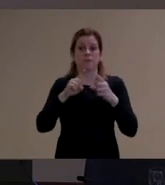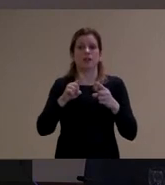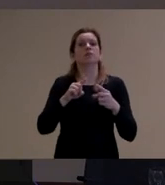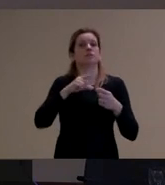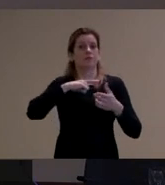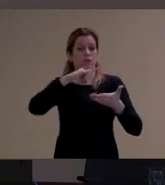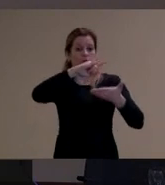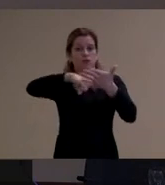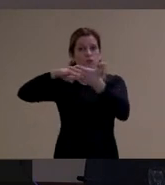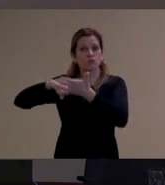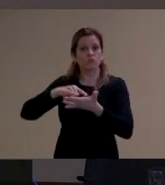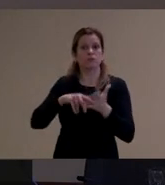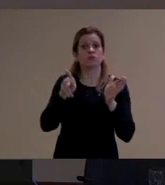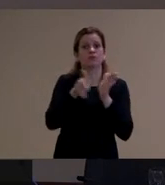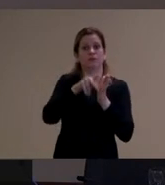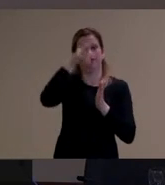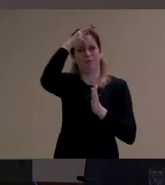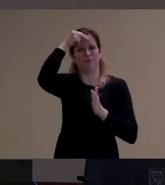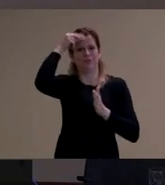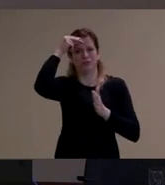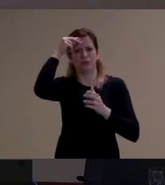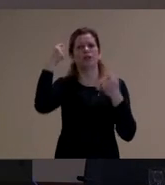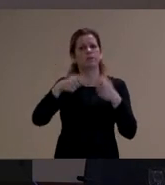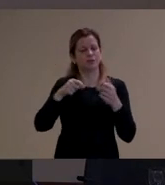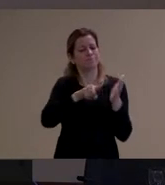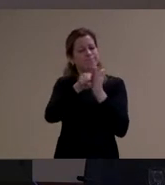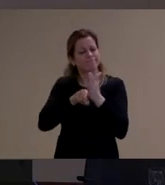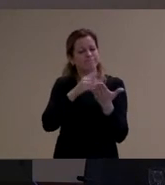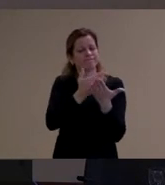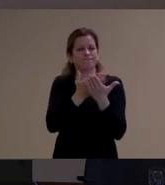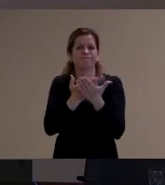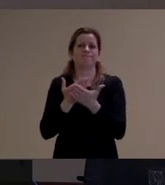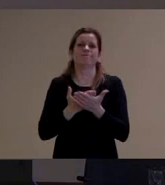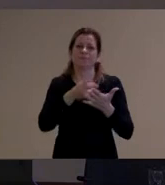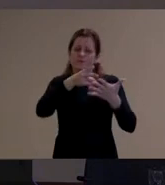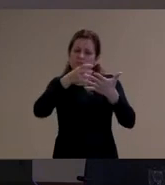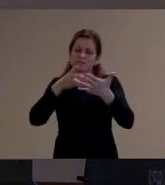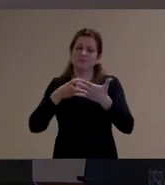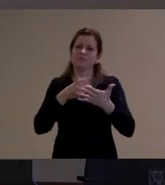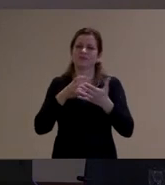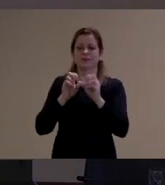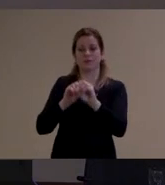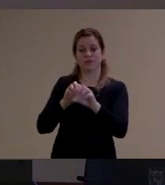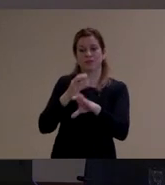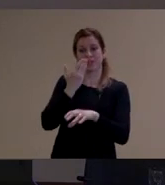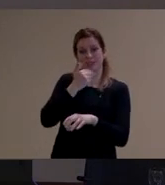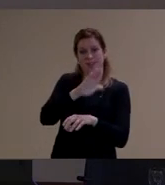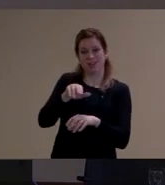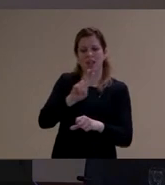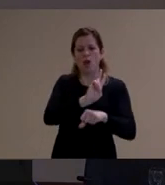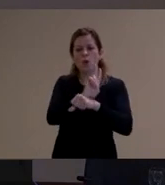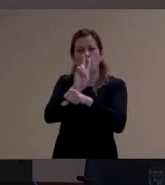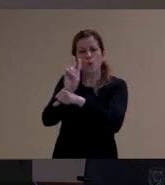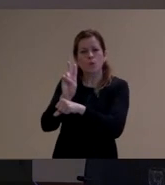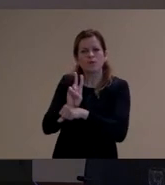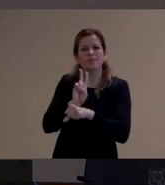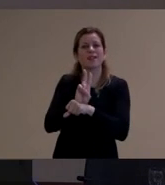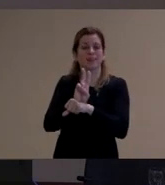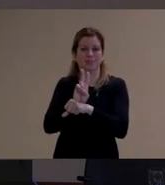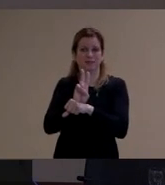documentos da rede Então as concepções de educação infantil e de cuidar e educar